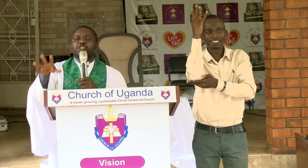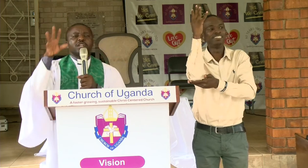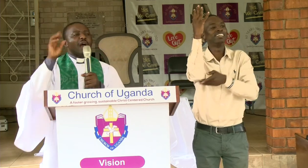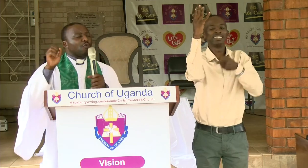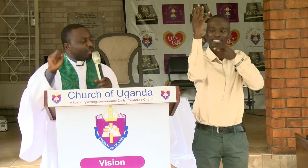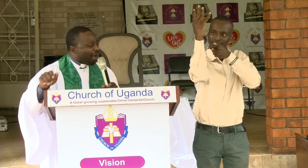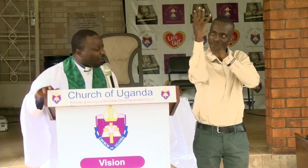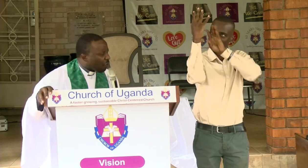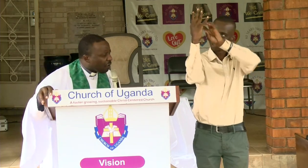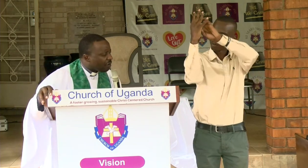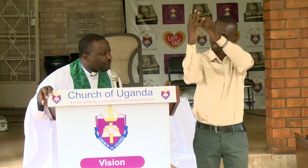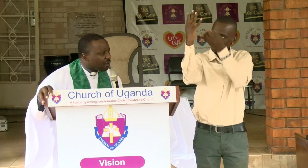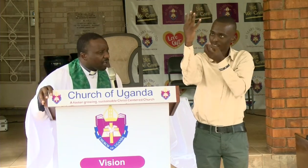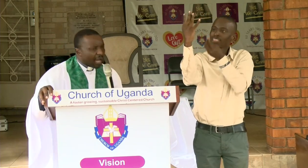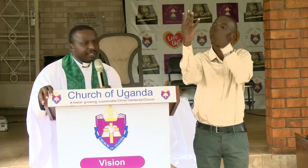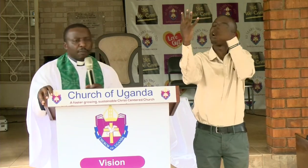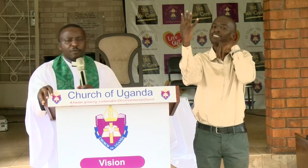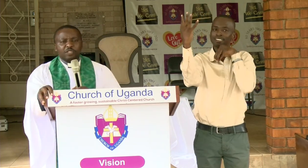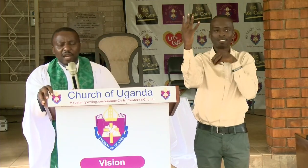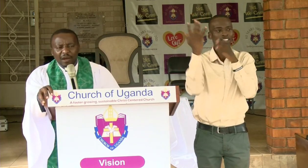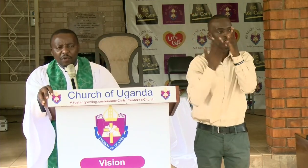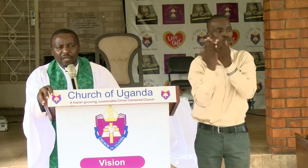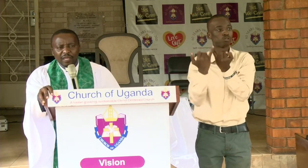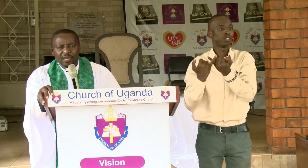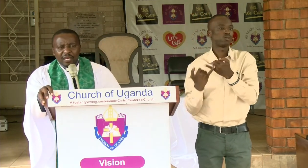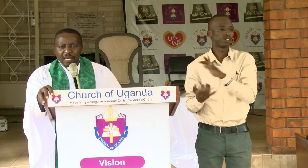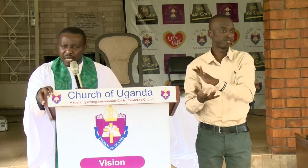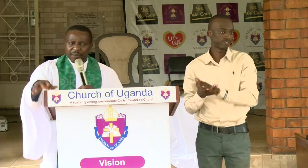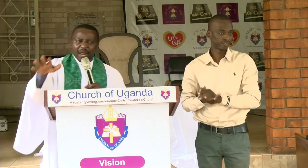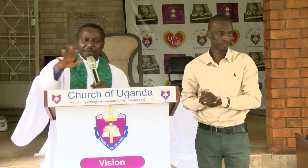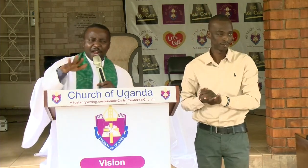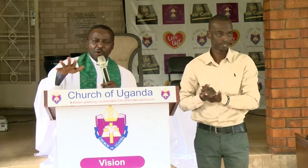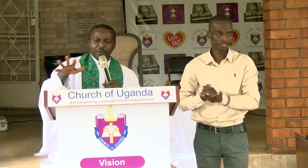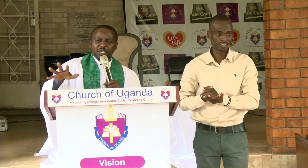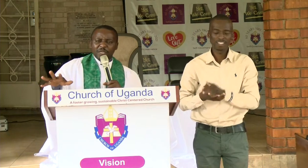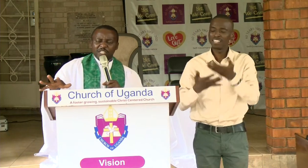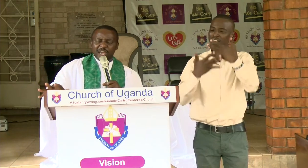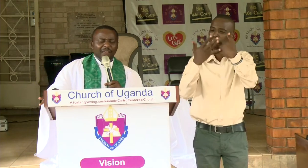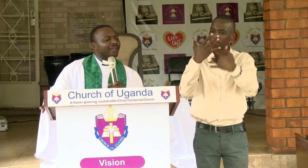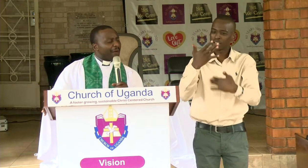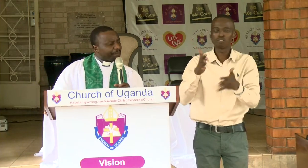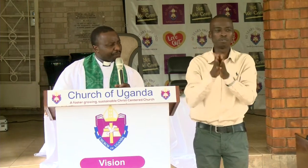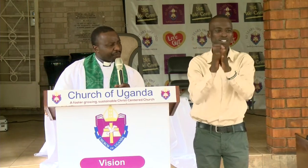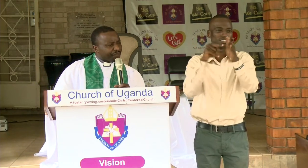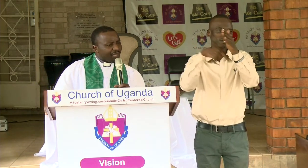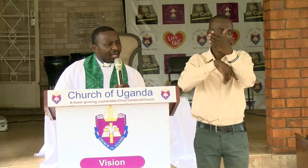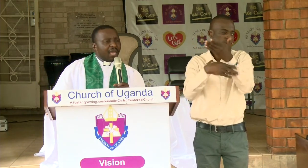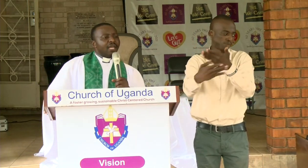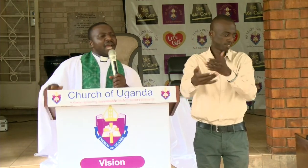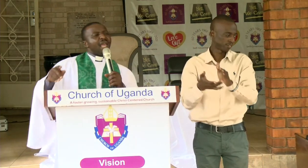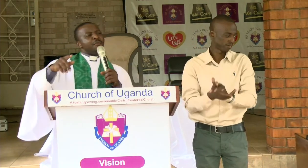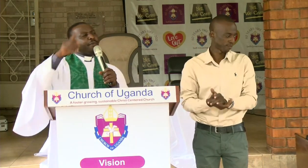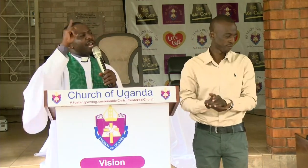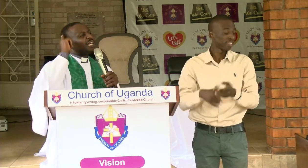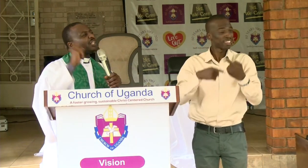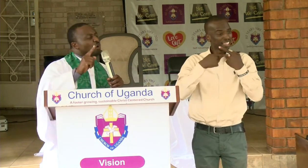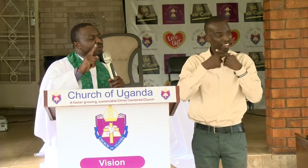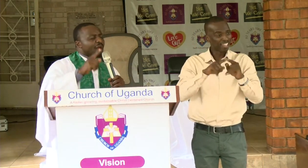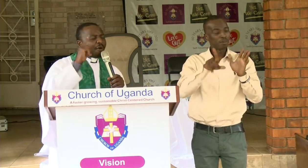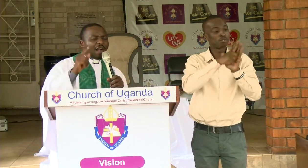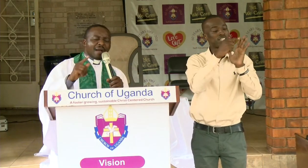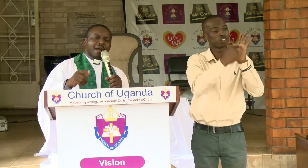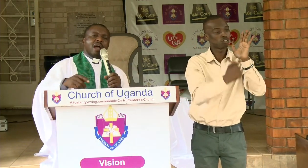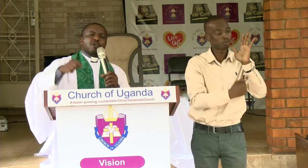yagenda bugenzi n'agulyako ng'ayita mu mukyala we. N'ebirala byaliwo bingi bye sijjagendamu. Naye mu